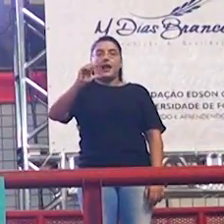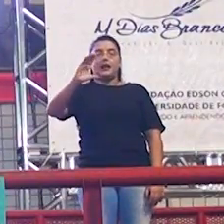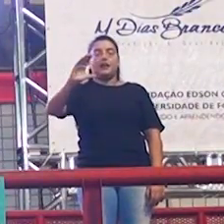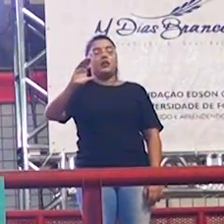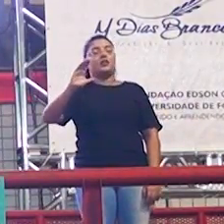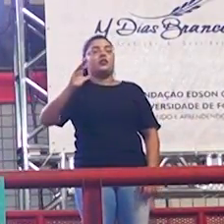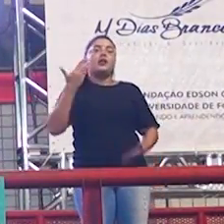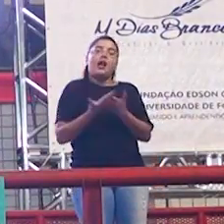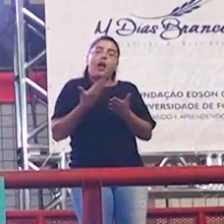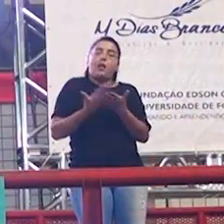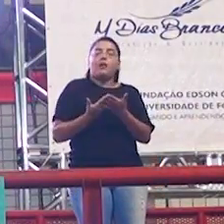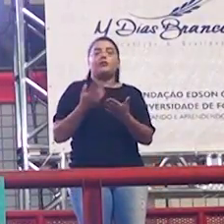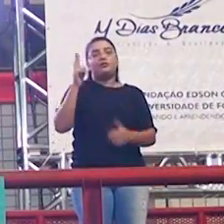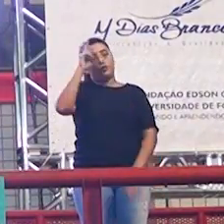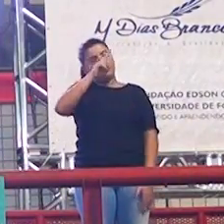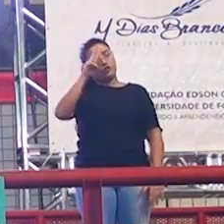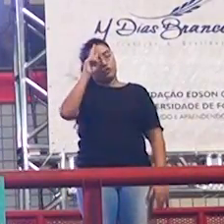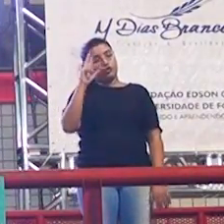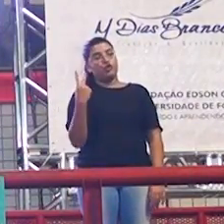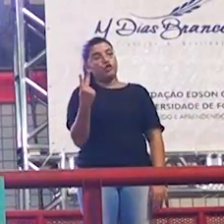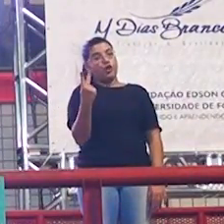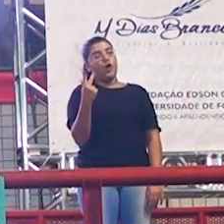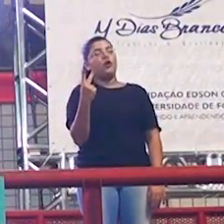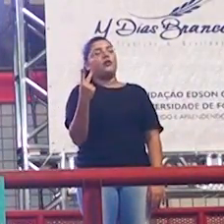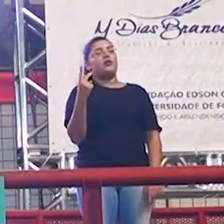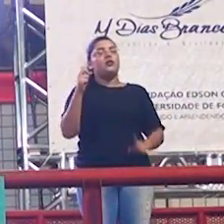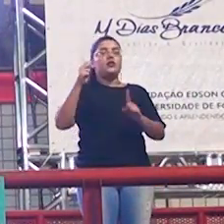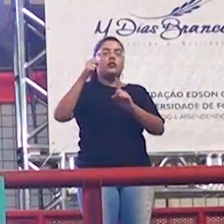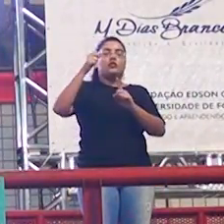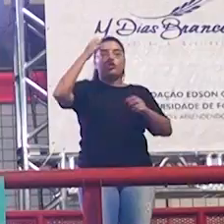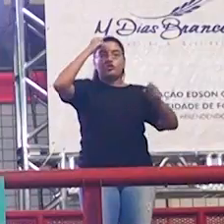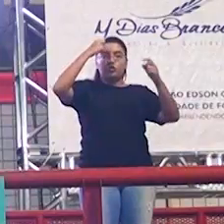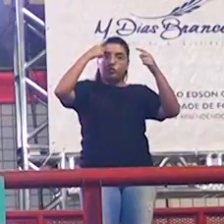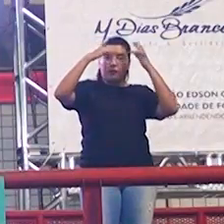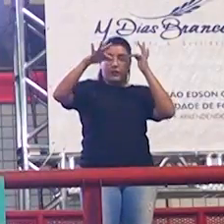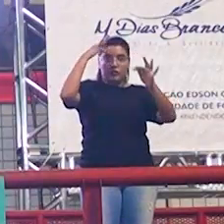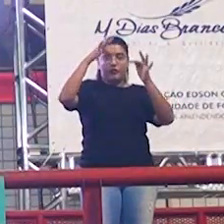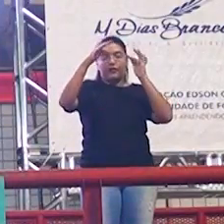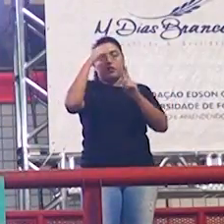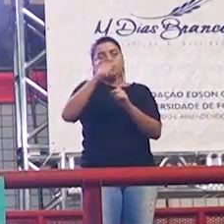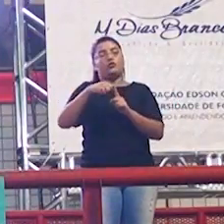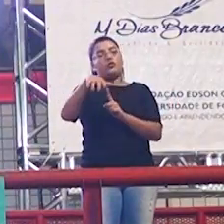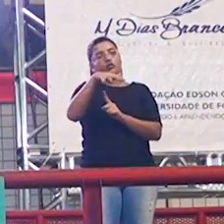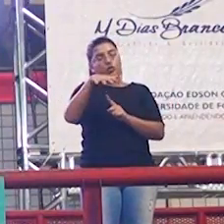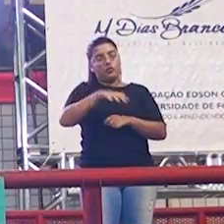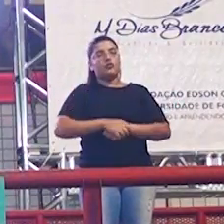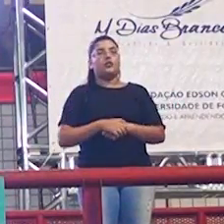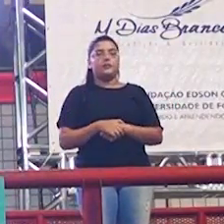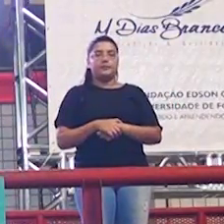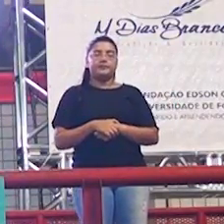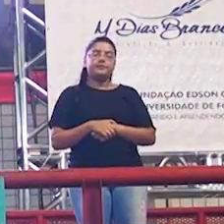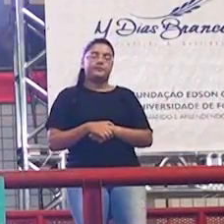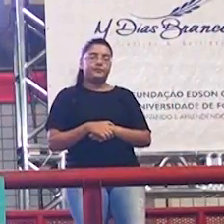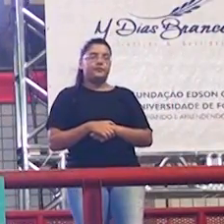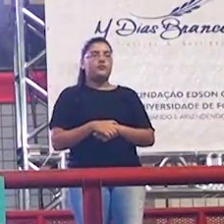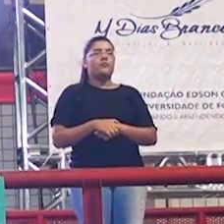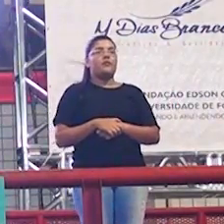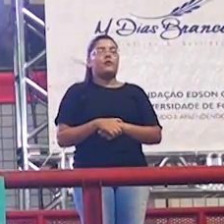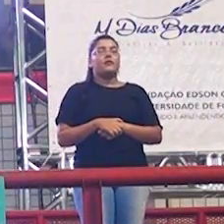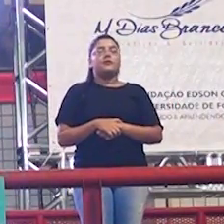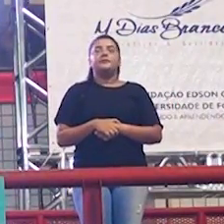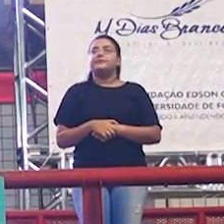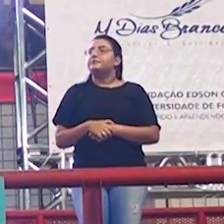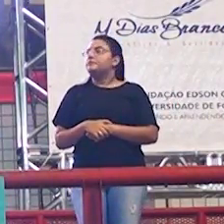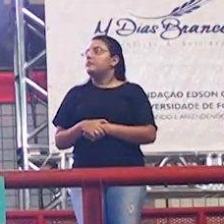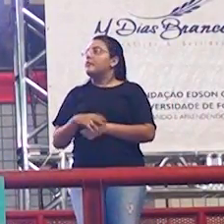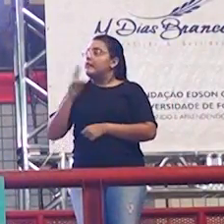também dá aulas de Sociologia e de Filosofia. Juntos, a gente está postando canais de História, Geografia, Sociologia e